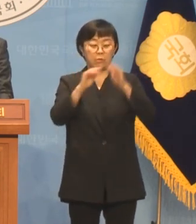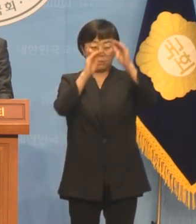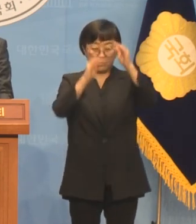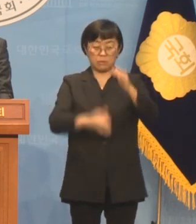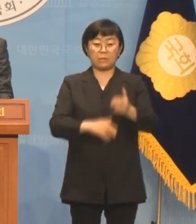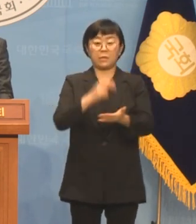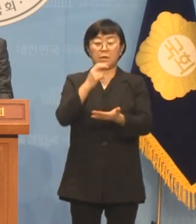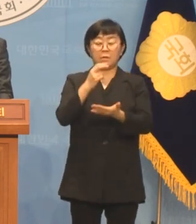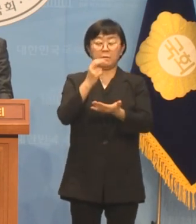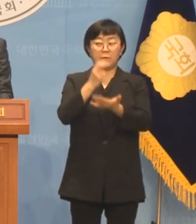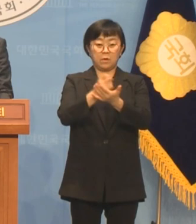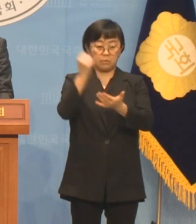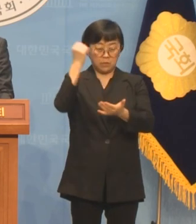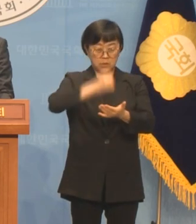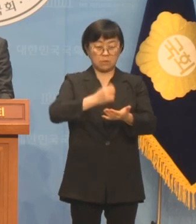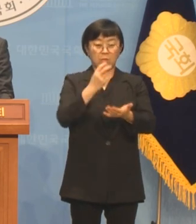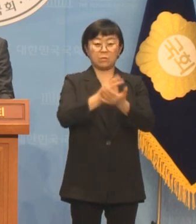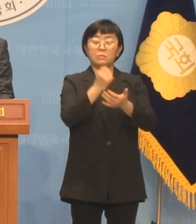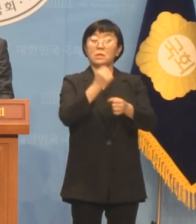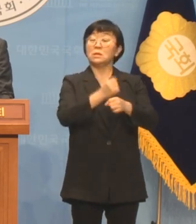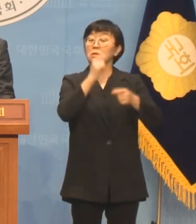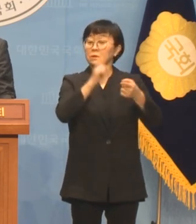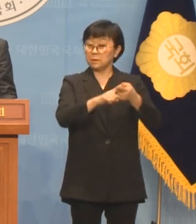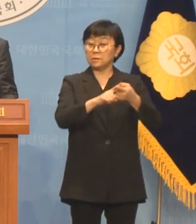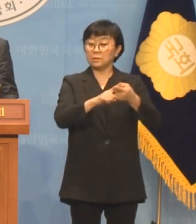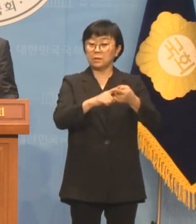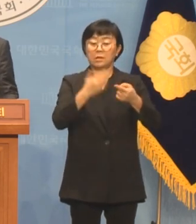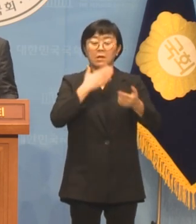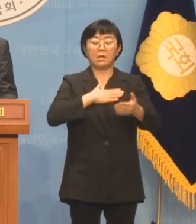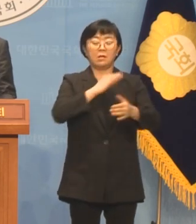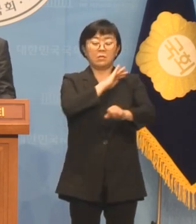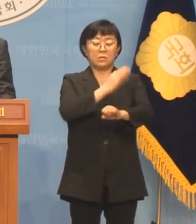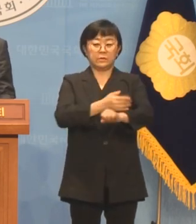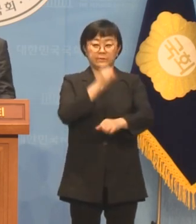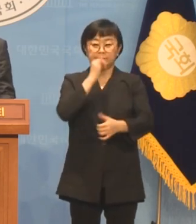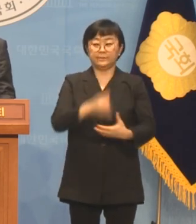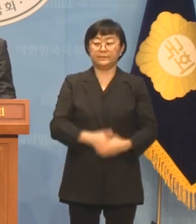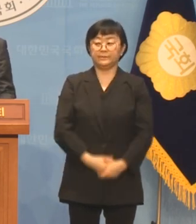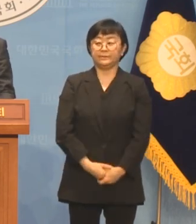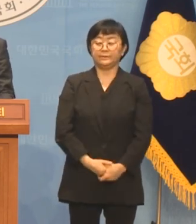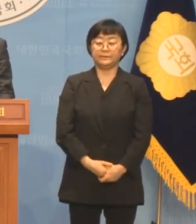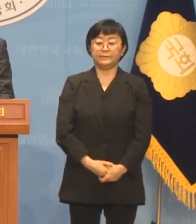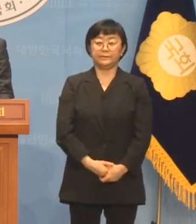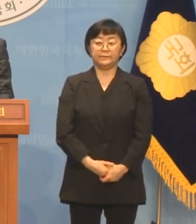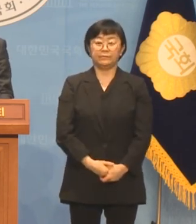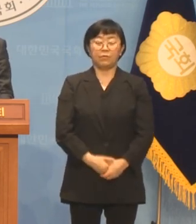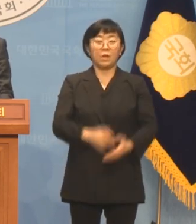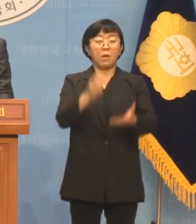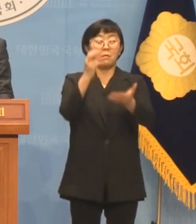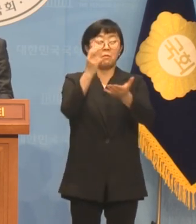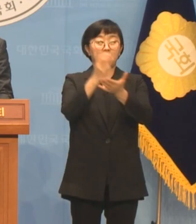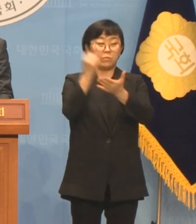내용의 위헌 입법을 하였는지를 알 권리가 있습니다. 위헌 법률 입법으로